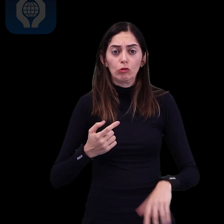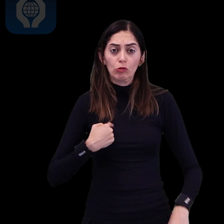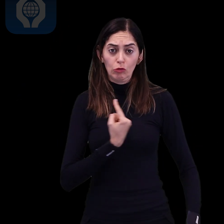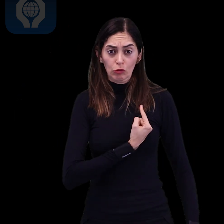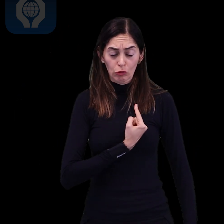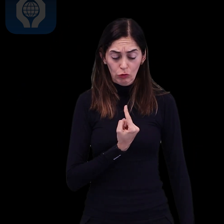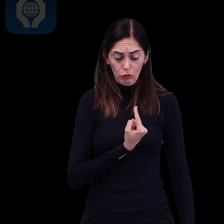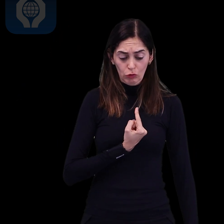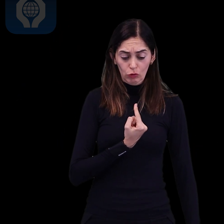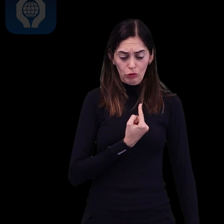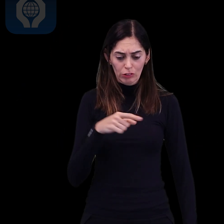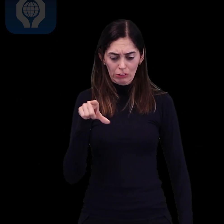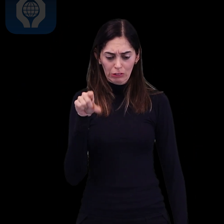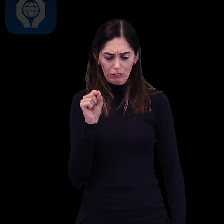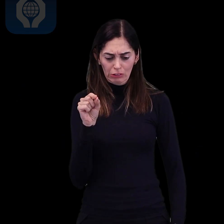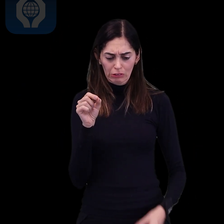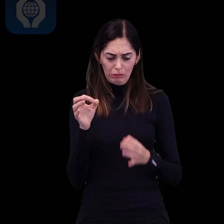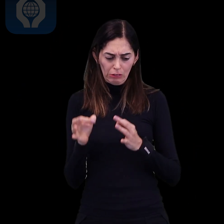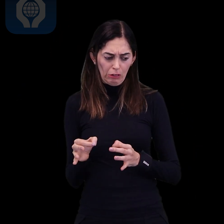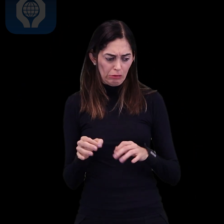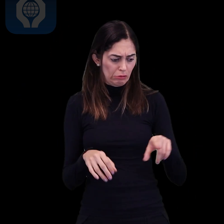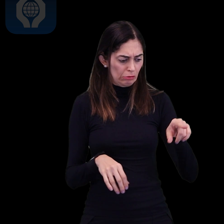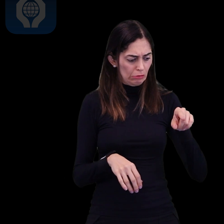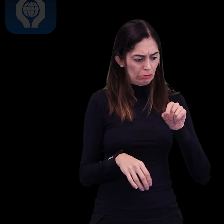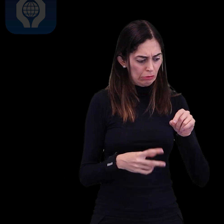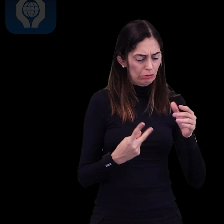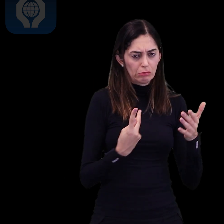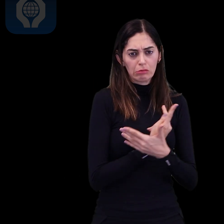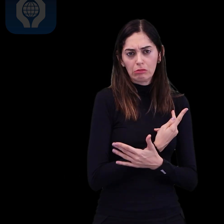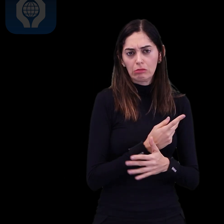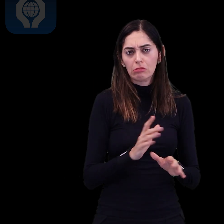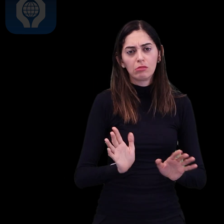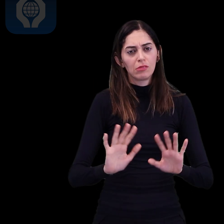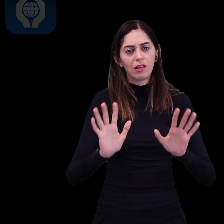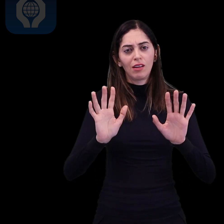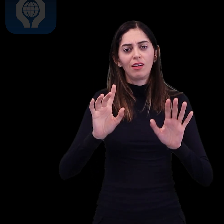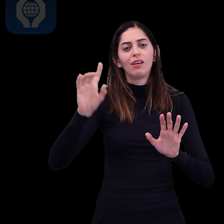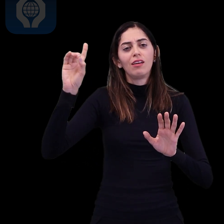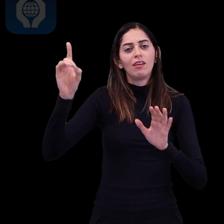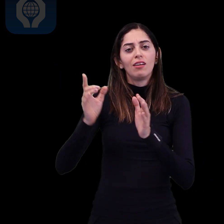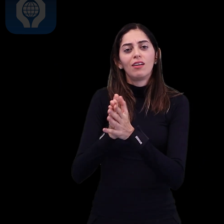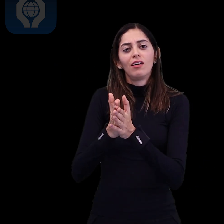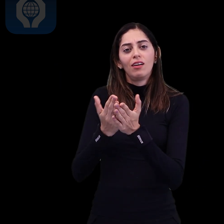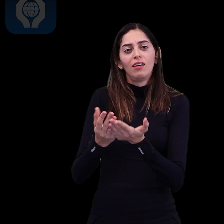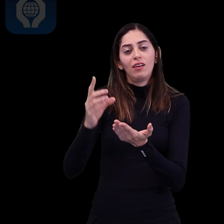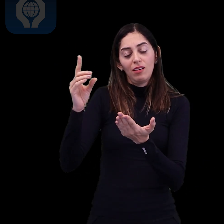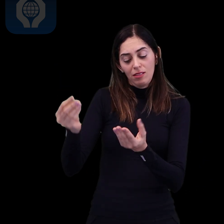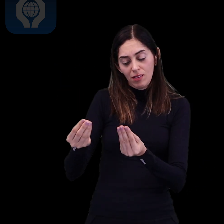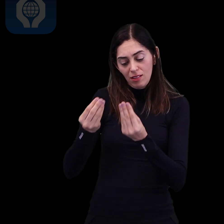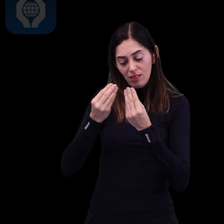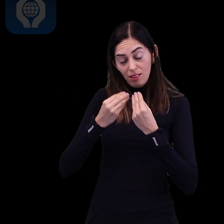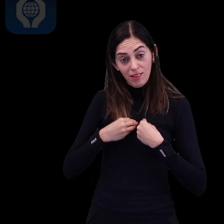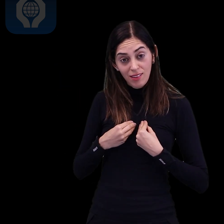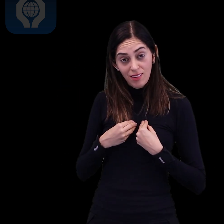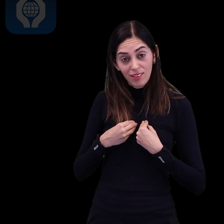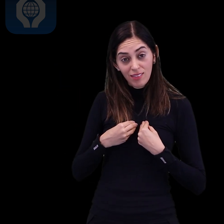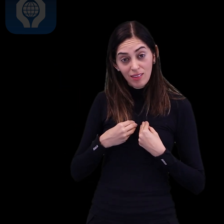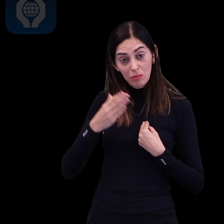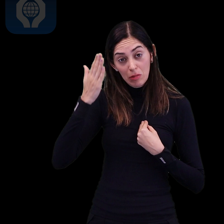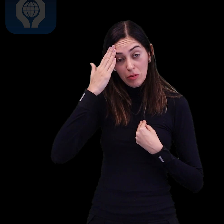para decidirmos o que é certo e o que é errado. Deus nos deu a Bíblia para que soubéssemos o que lhe agrada e o que